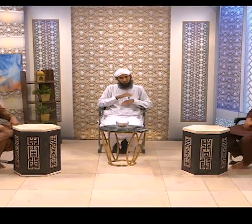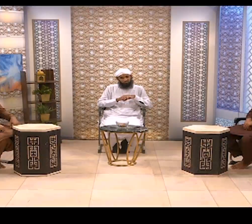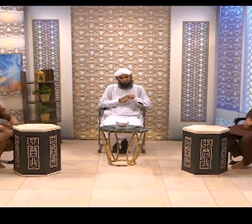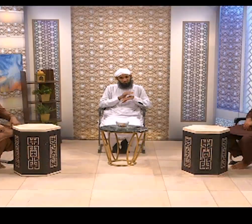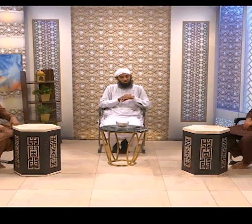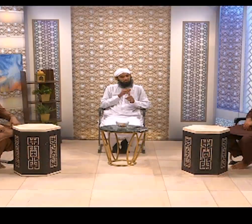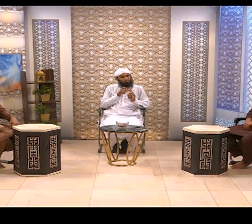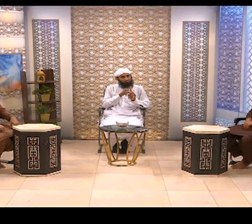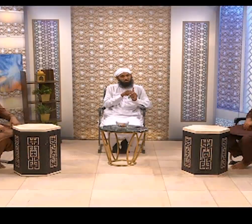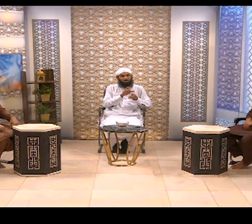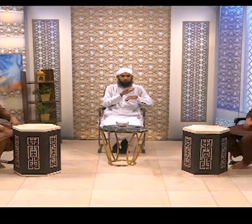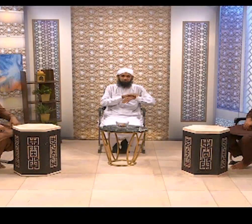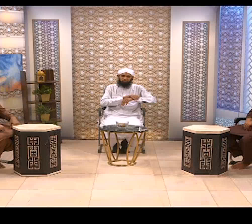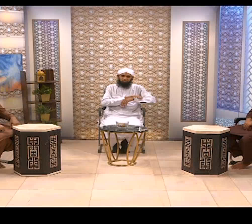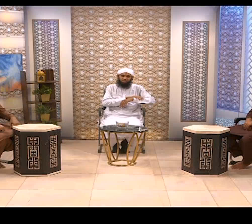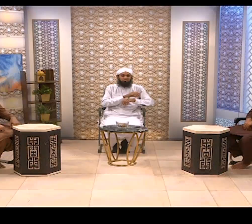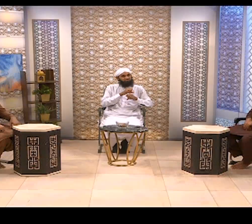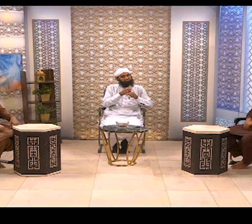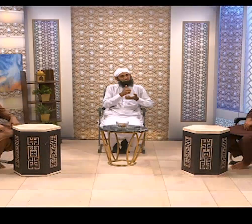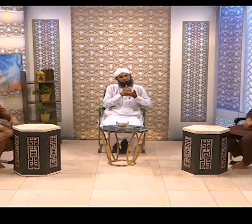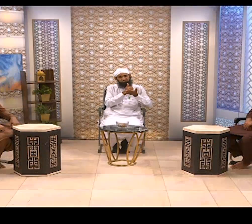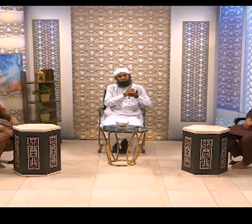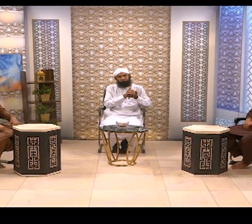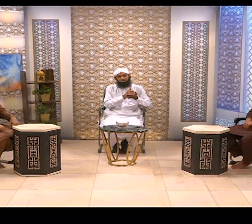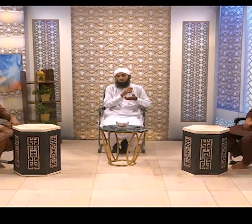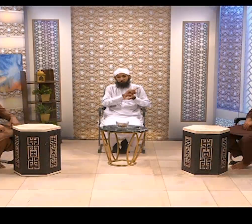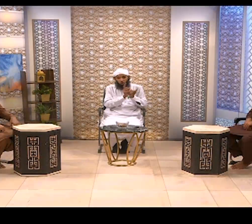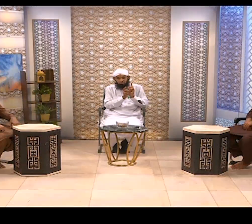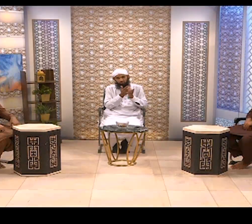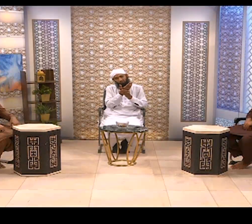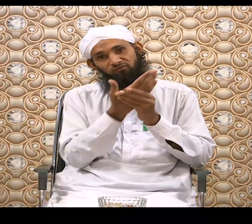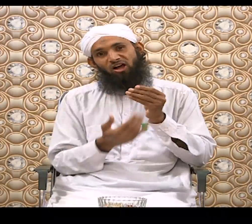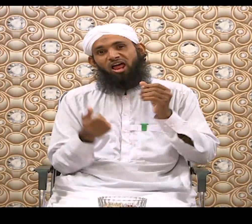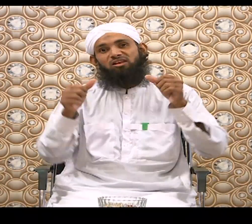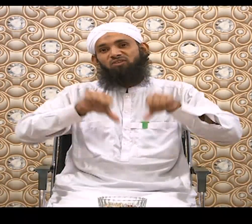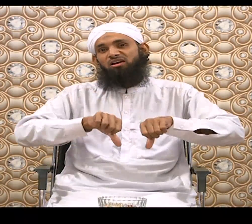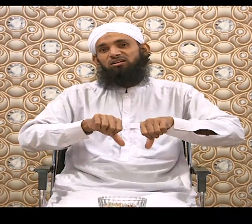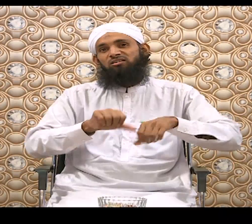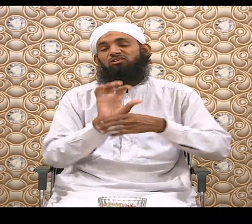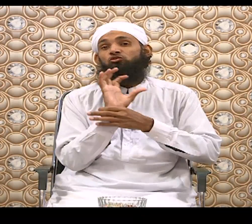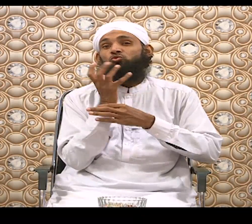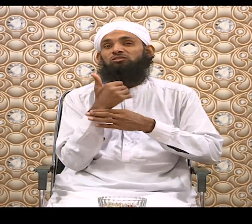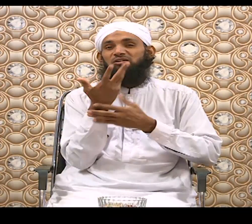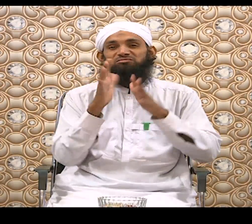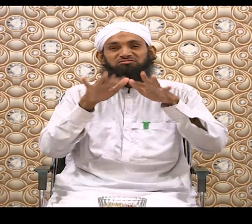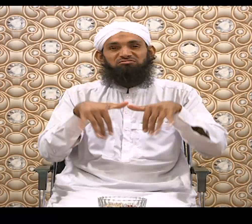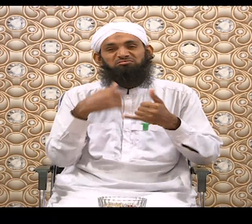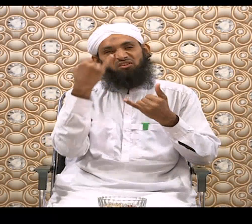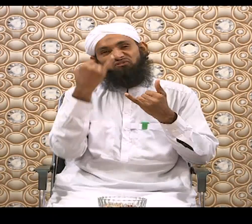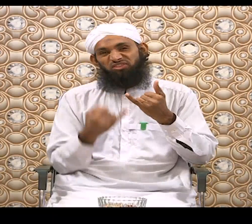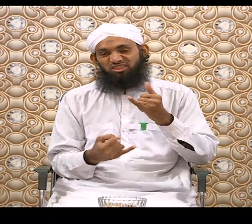کرنا ہے ورنہ بازی ہاتھ سے نکل سکتی ہے اور دونوں جہاں کی تباہی مقدر بن سکتی